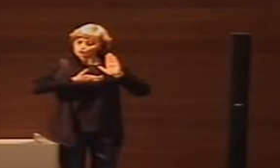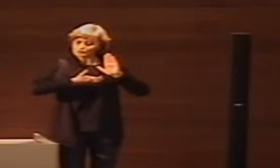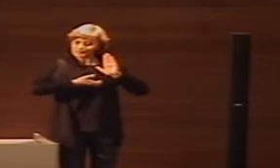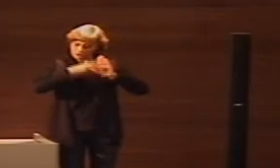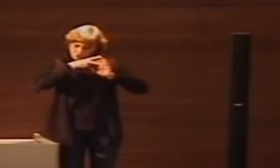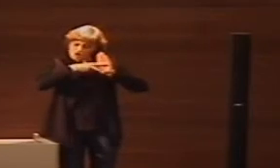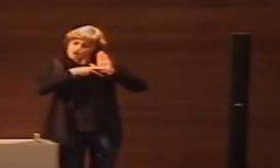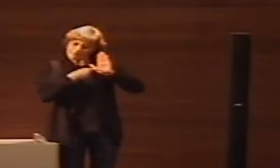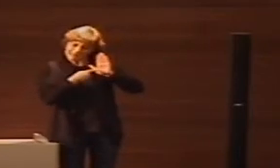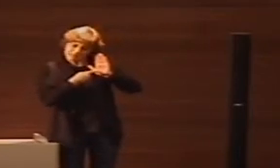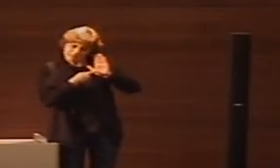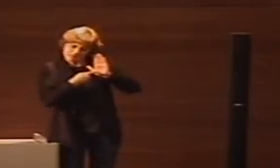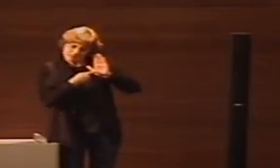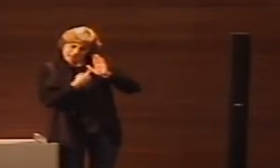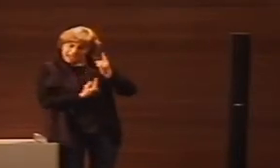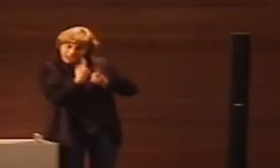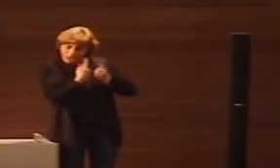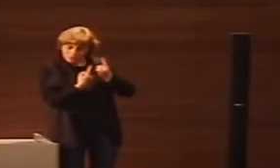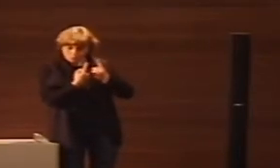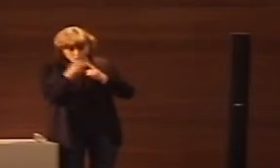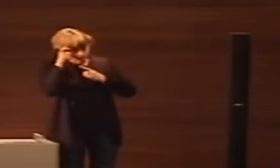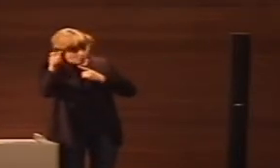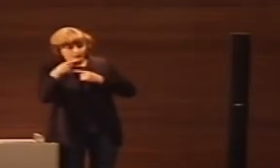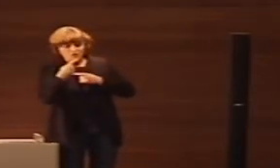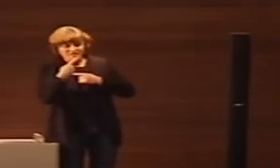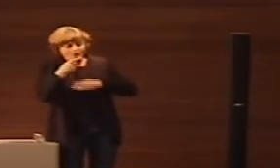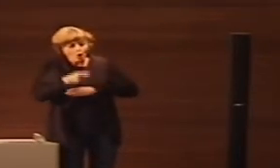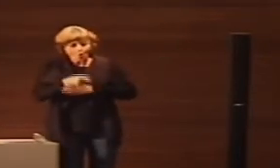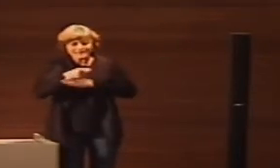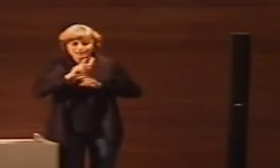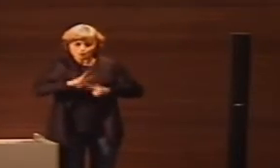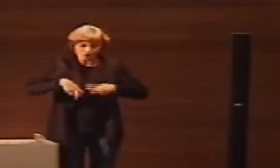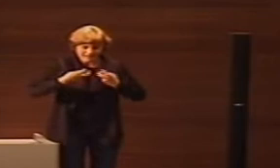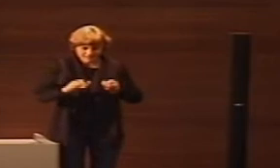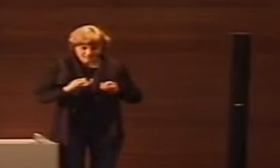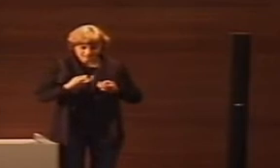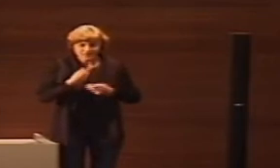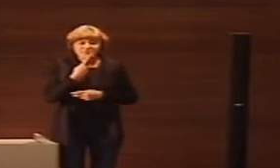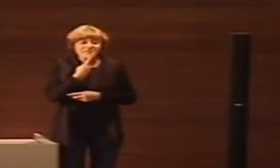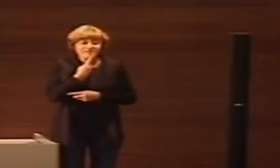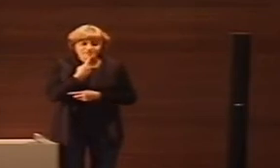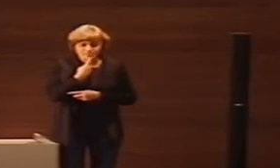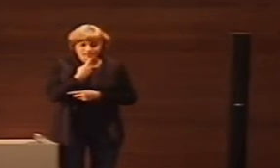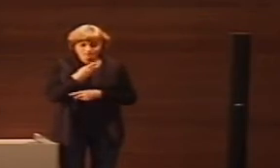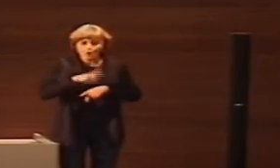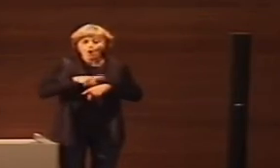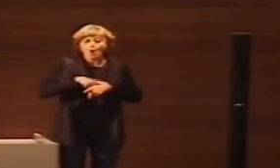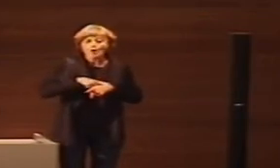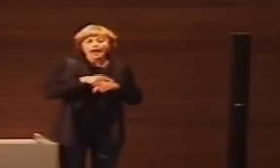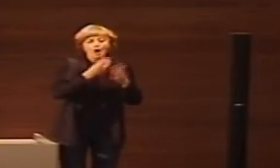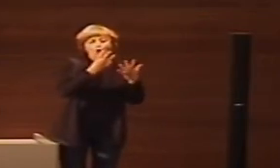dicen... o al menos en algunos municipios ya dicen reciclar es obligatorio, los residuos solo se pueden sacar de 8 a 10 de la noche, etcétera,